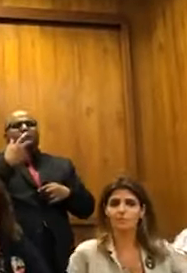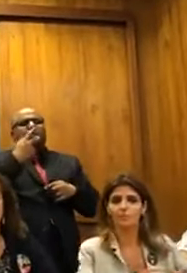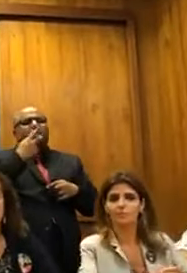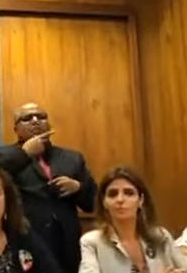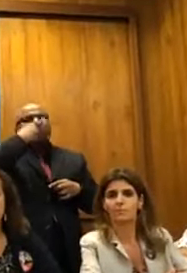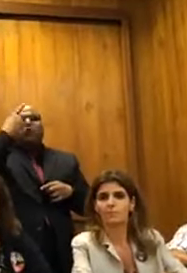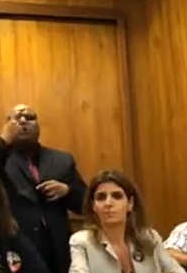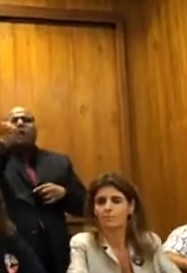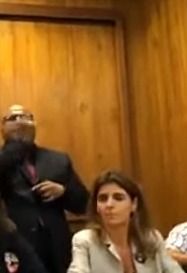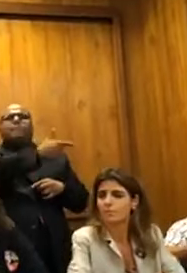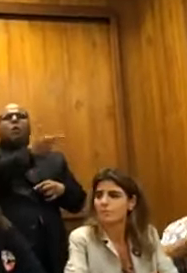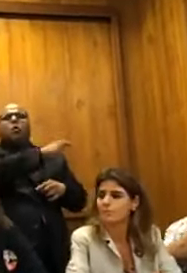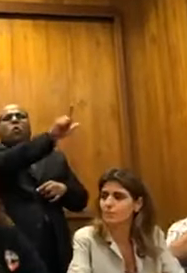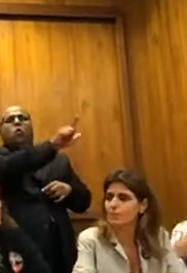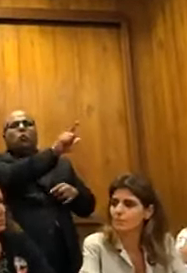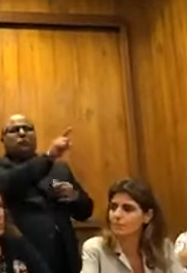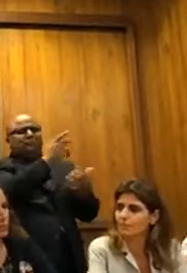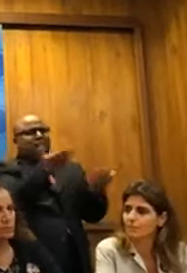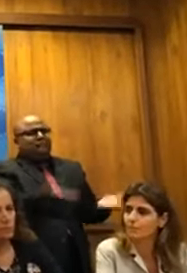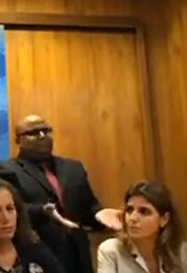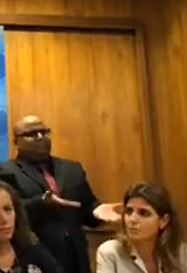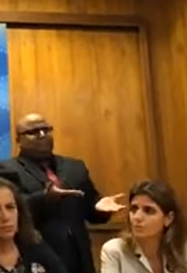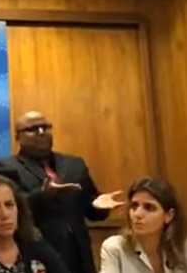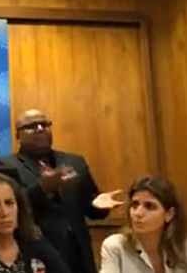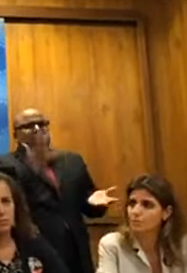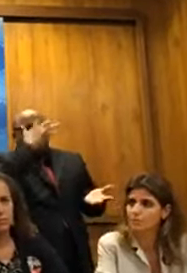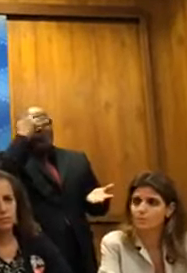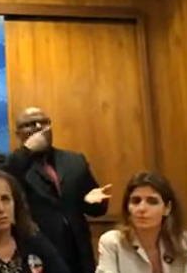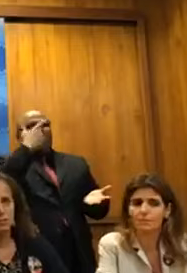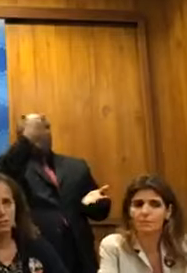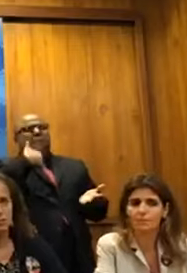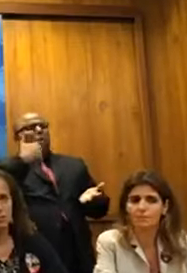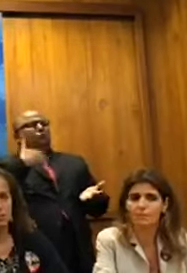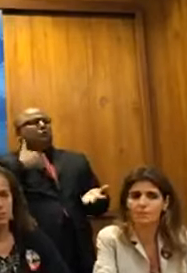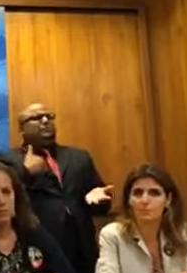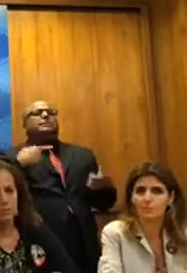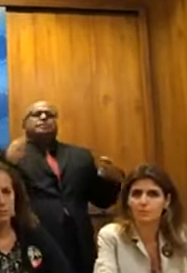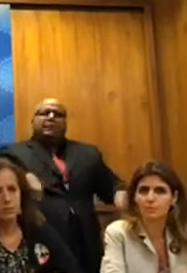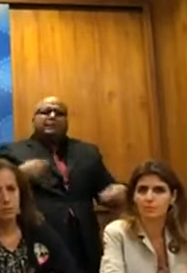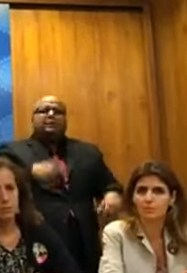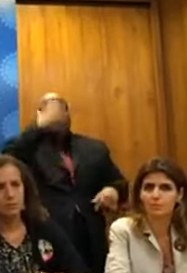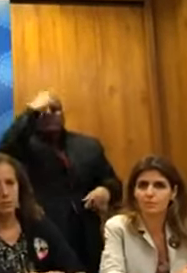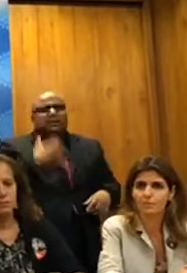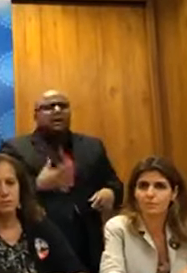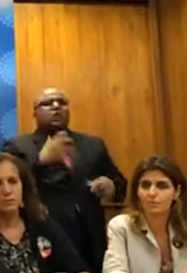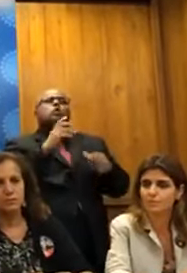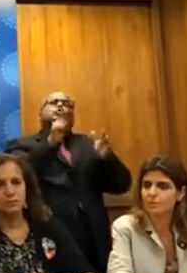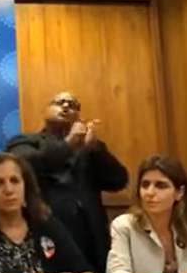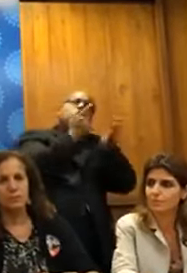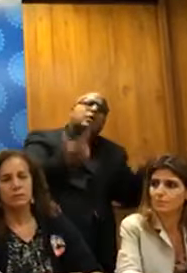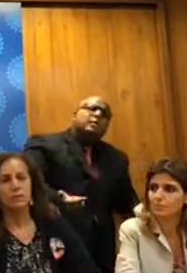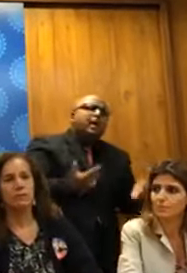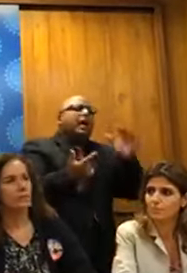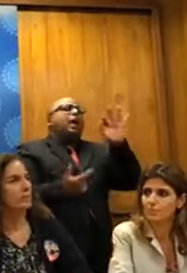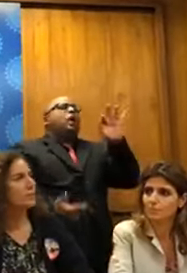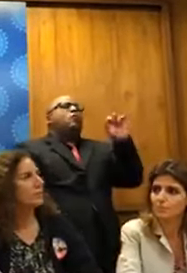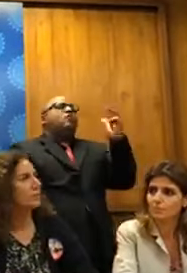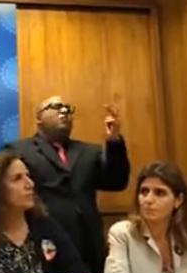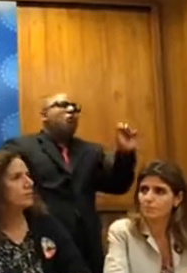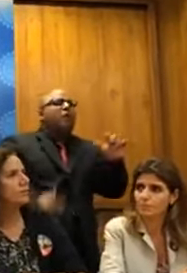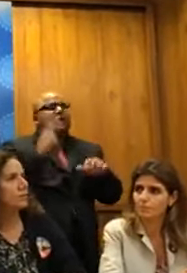maior circulação do país. O mínimo de equilíbrio na cobertura tem que ter. Olha lá, o jornal Folha de São